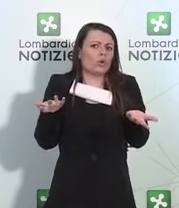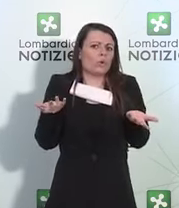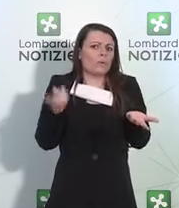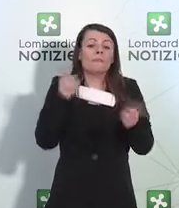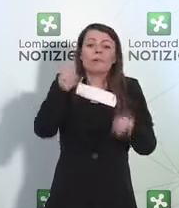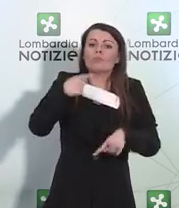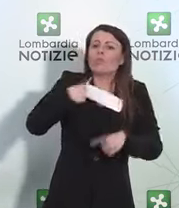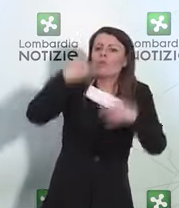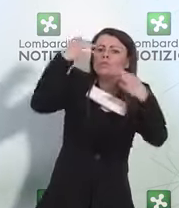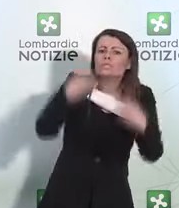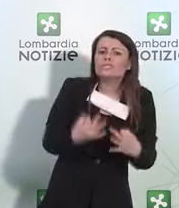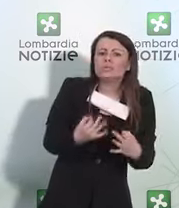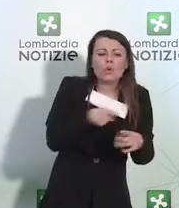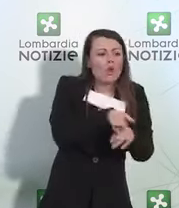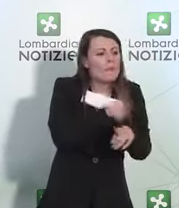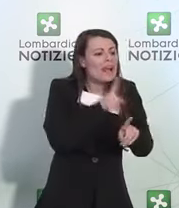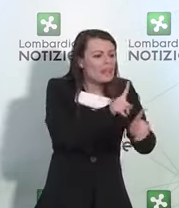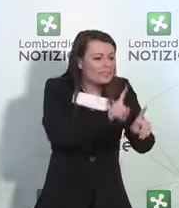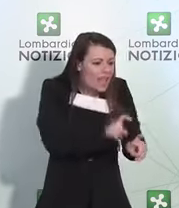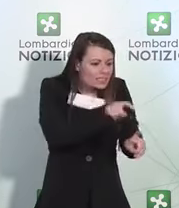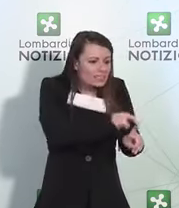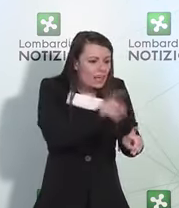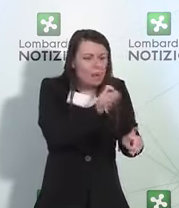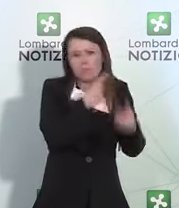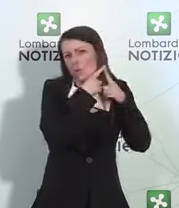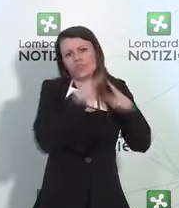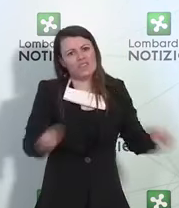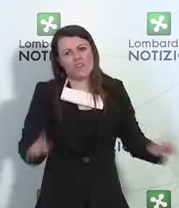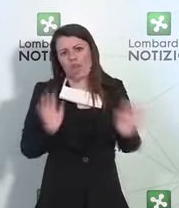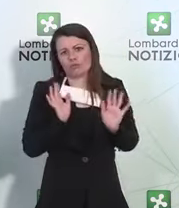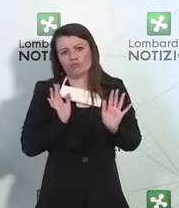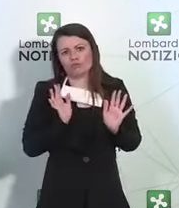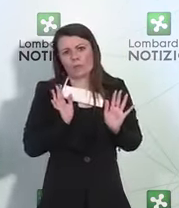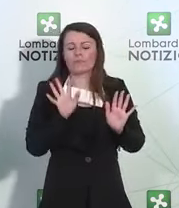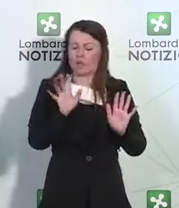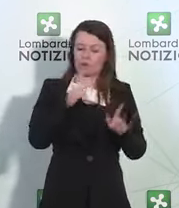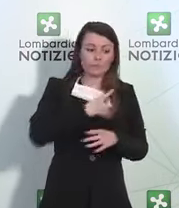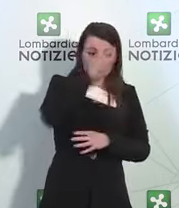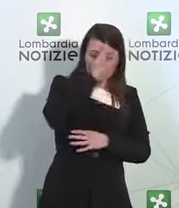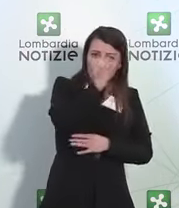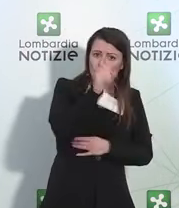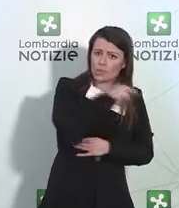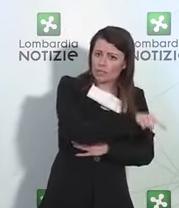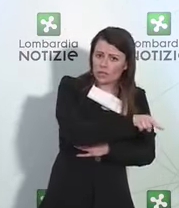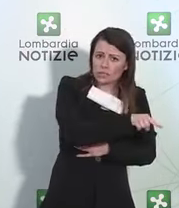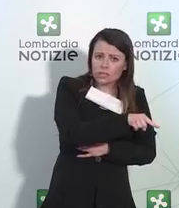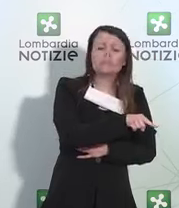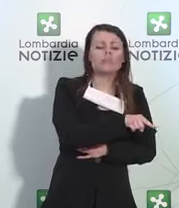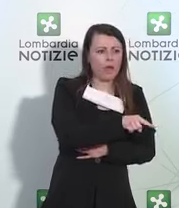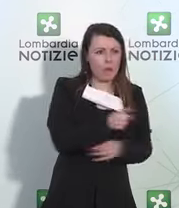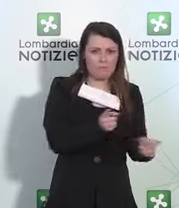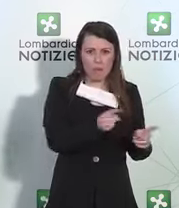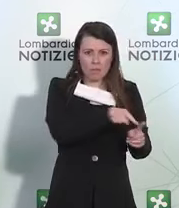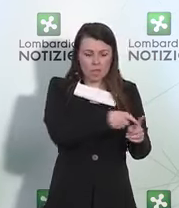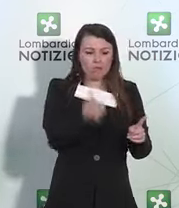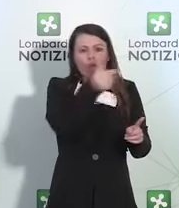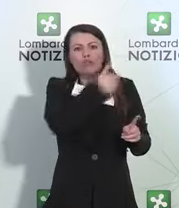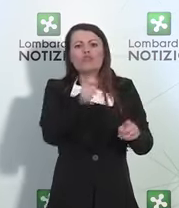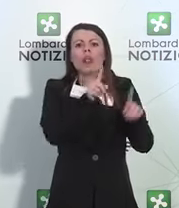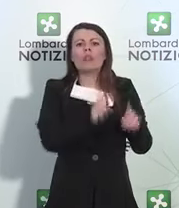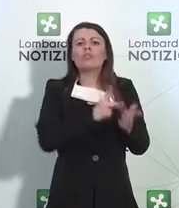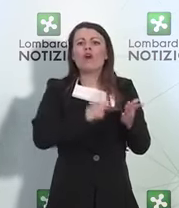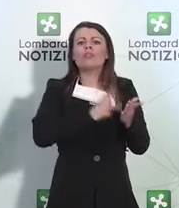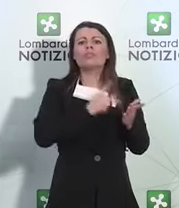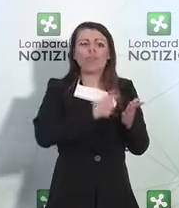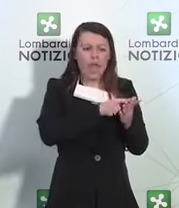test completamente diverso tutti i test allora l'università sta valutando più di 100 test